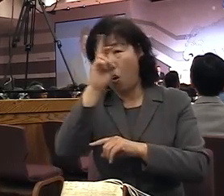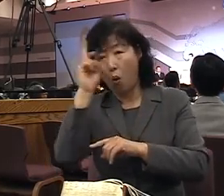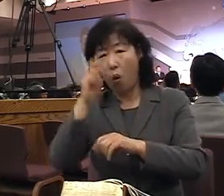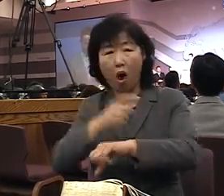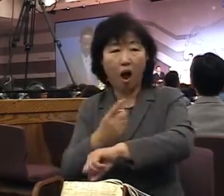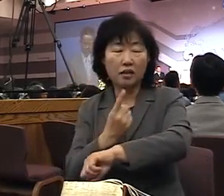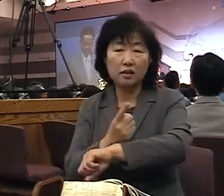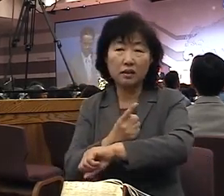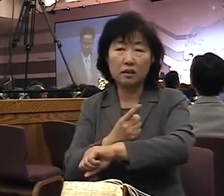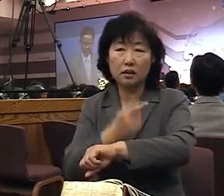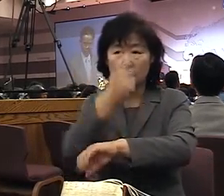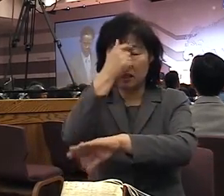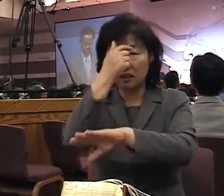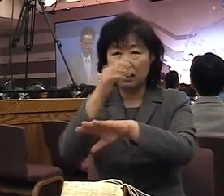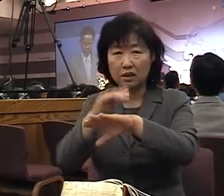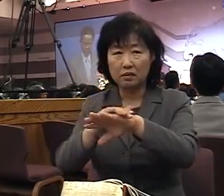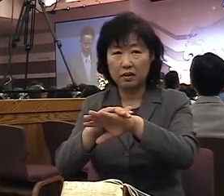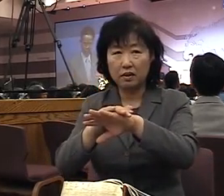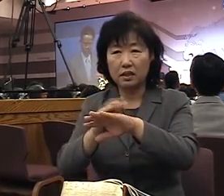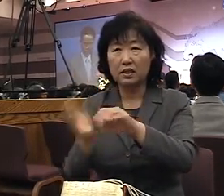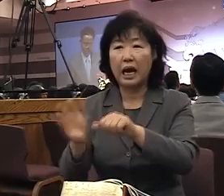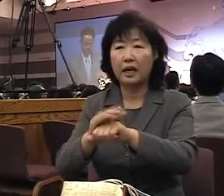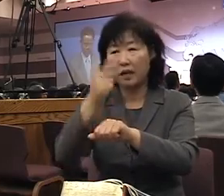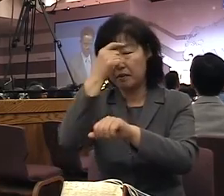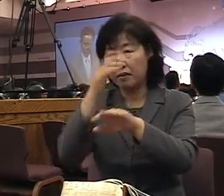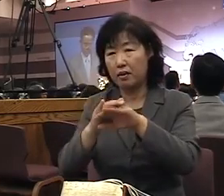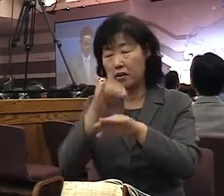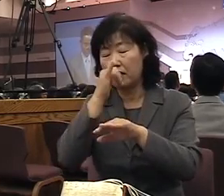사이트에서 김성훈 따님 목사님 주례하여 있겠습니다.